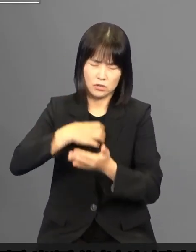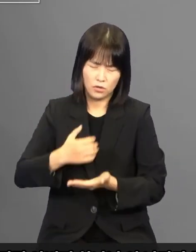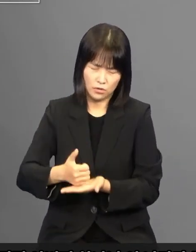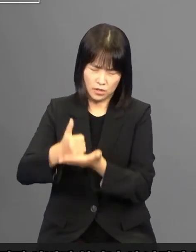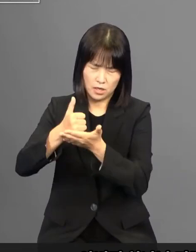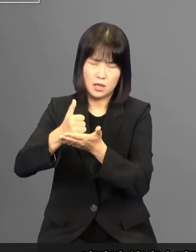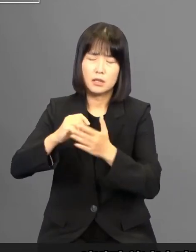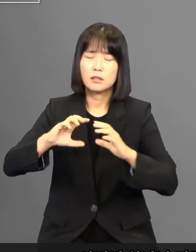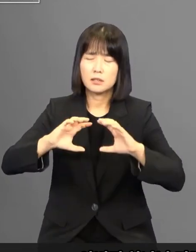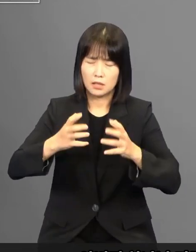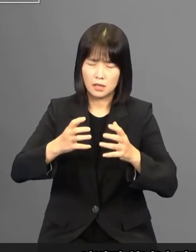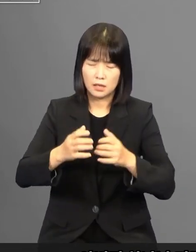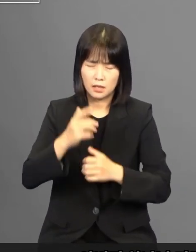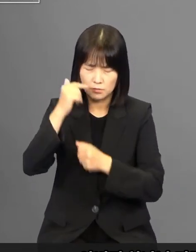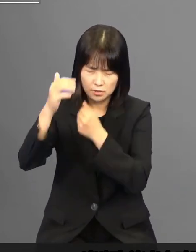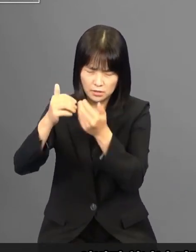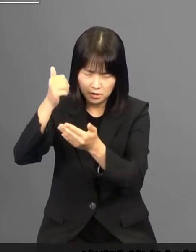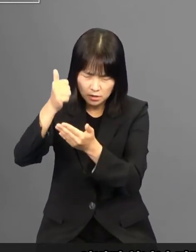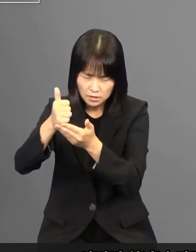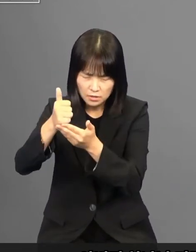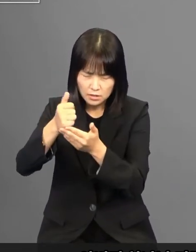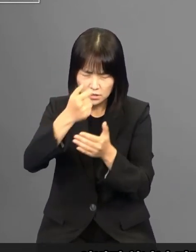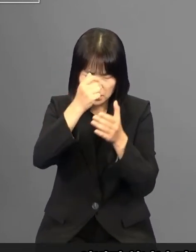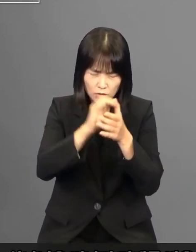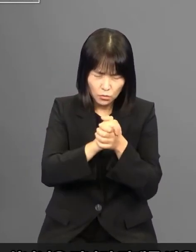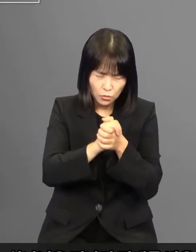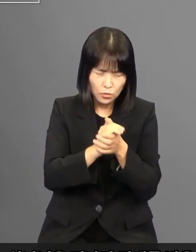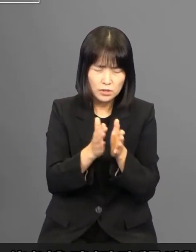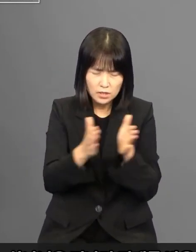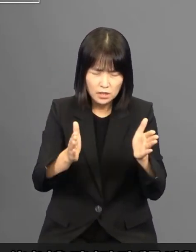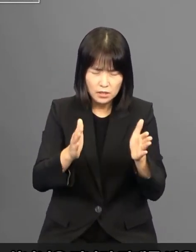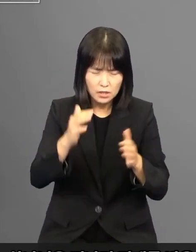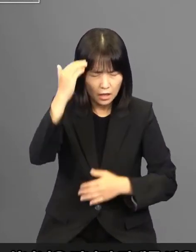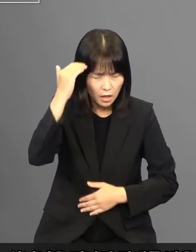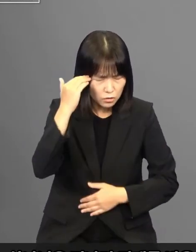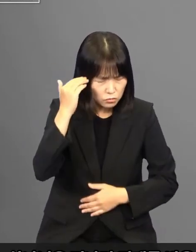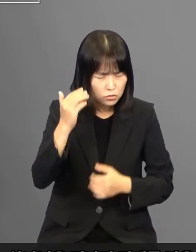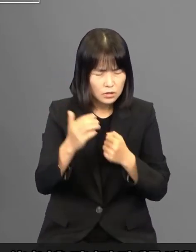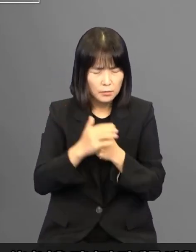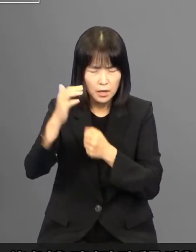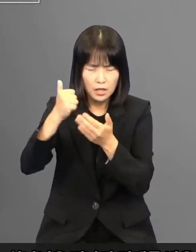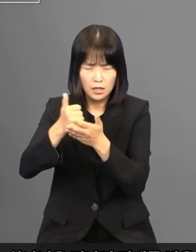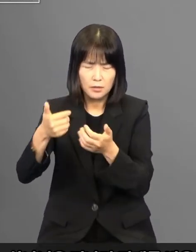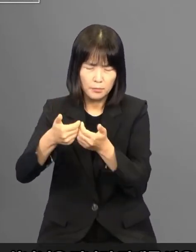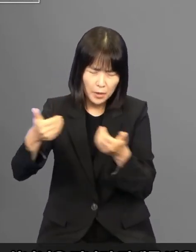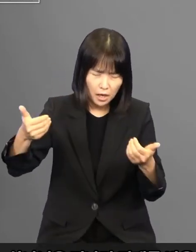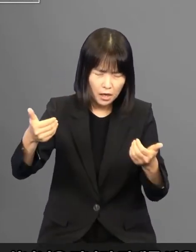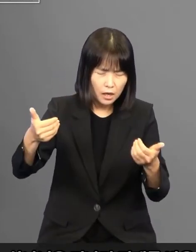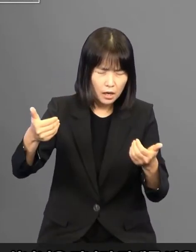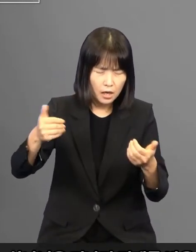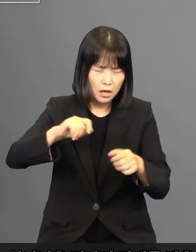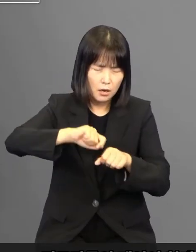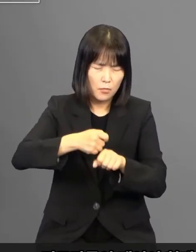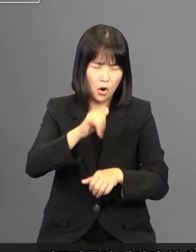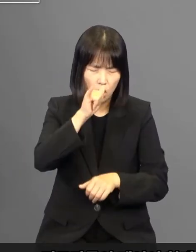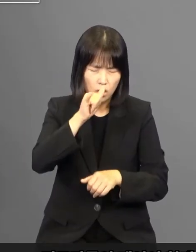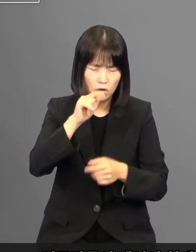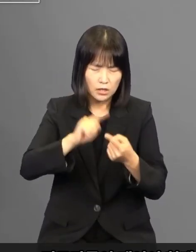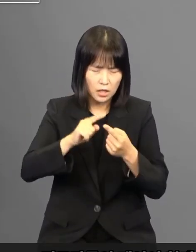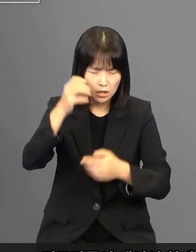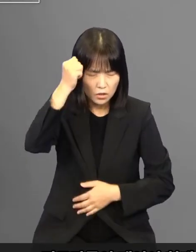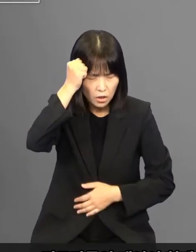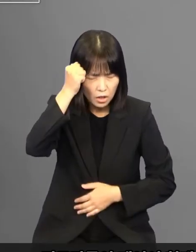나라, 아버지 하나님 기도로 시작된 나라이기 때문에 하나님을 떠나면 징계를 받을 수밖에 없는 나라임을 기억하여 주셔서